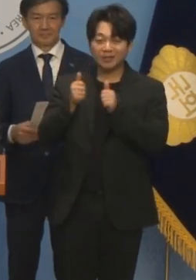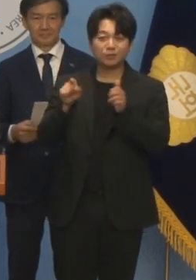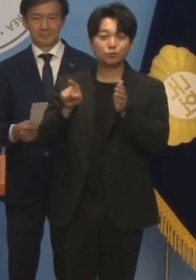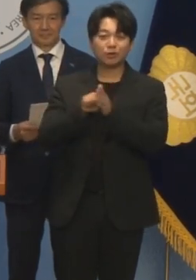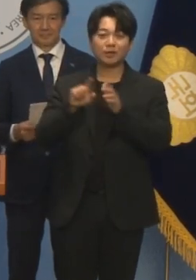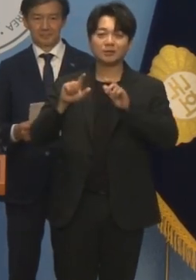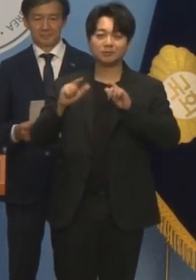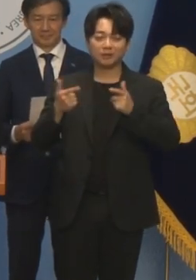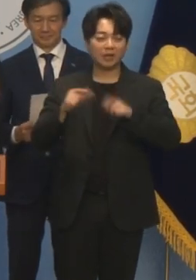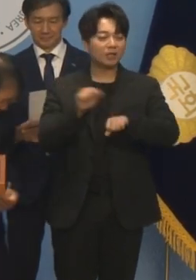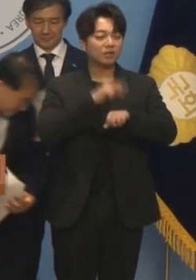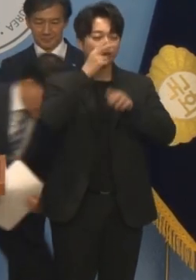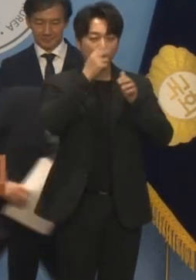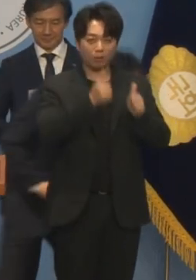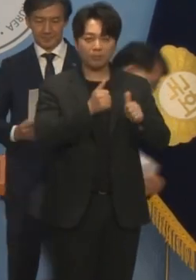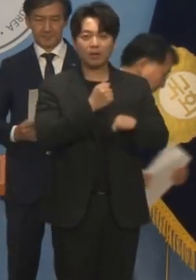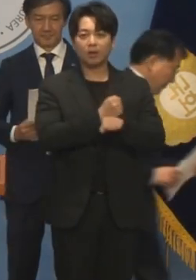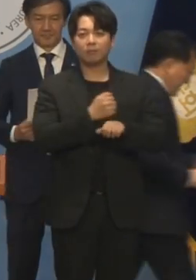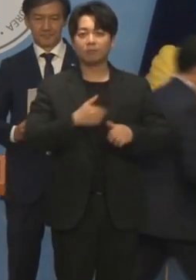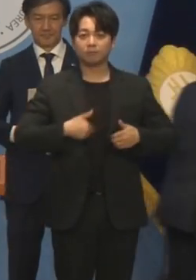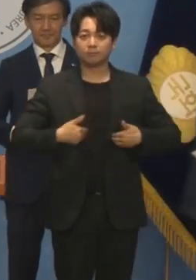답입니다.